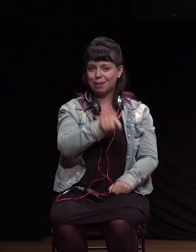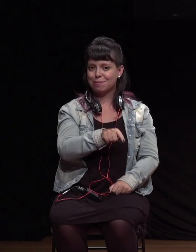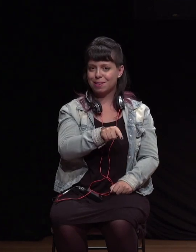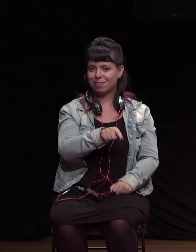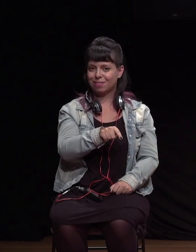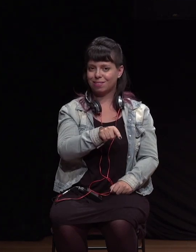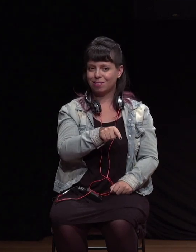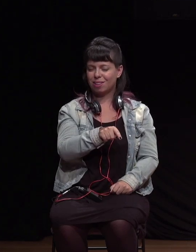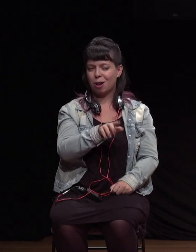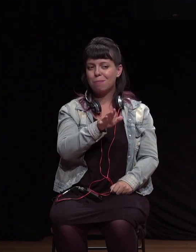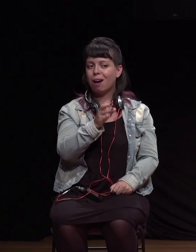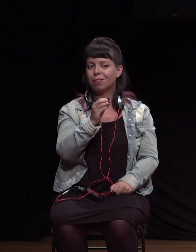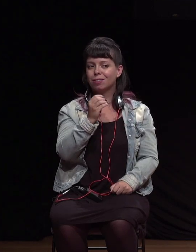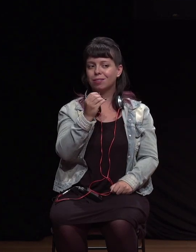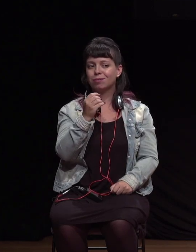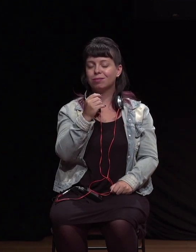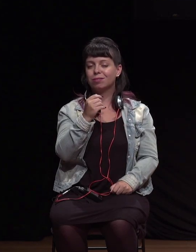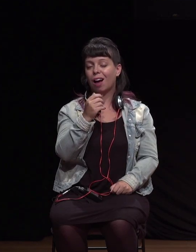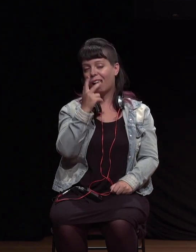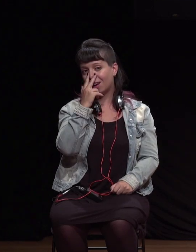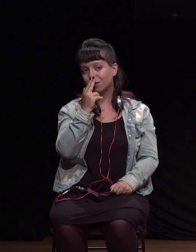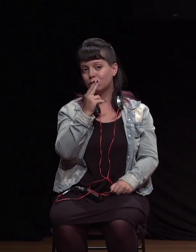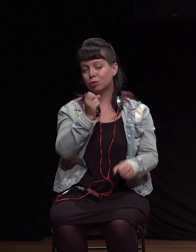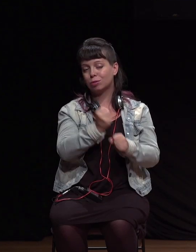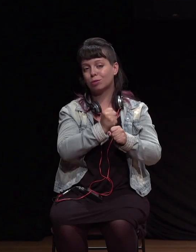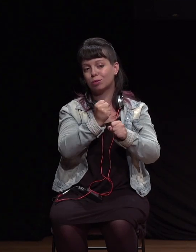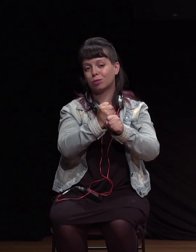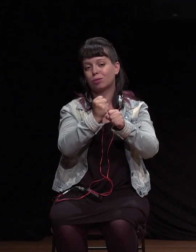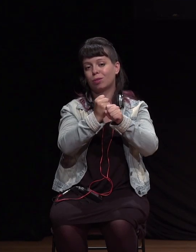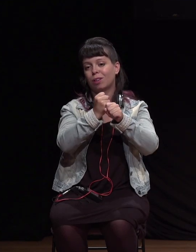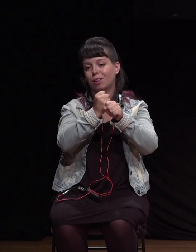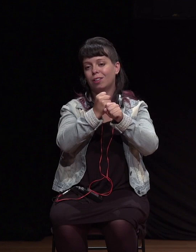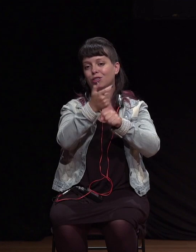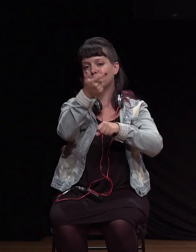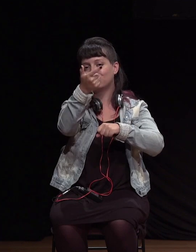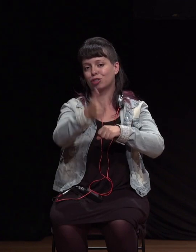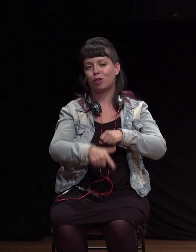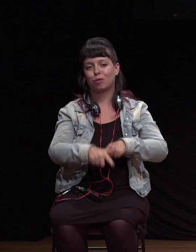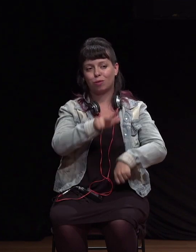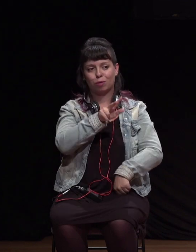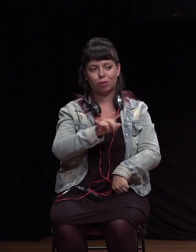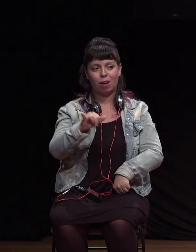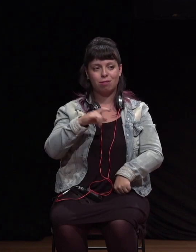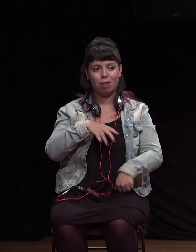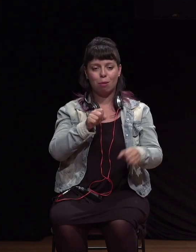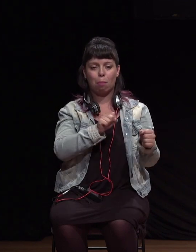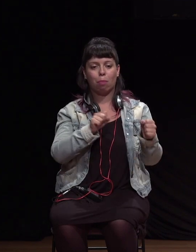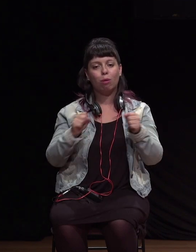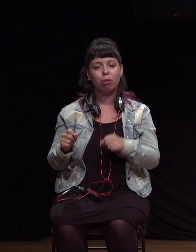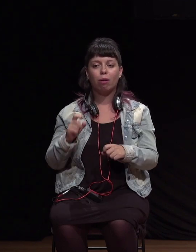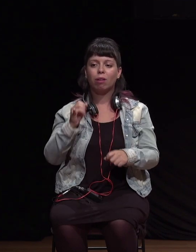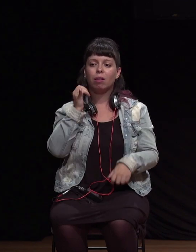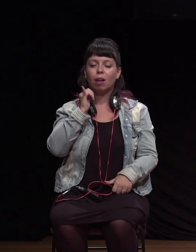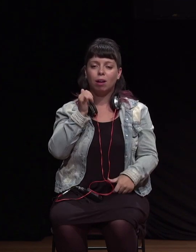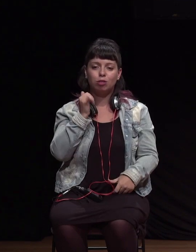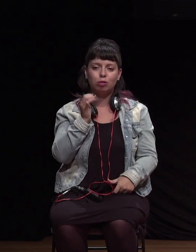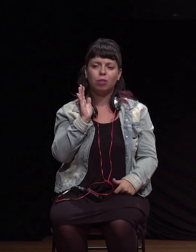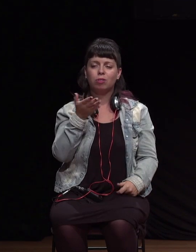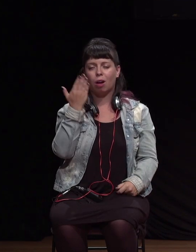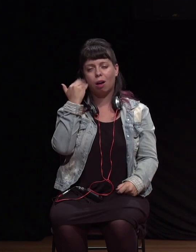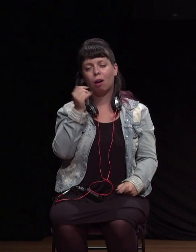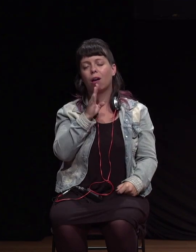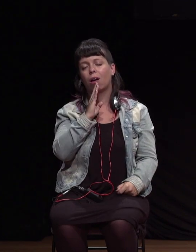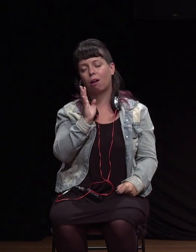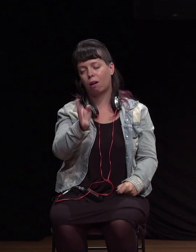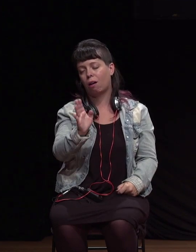é muito provável que esse museu seja refeito através de um dispositivo de poder que a gente já sabe qual é, né? Com uma narrativa já dada, com uma configuração